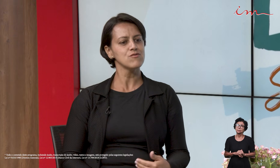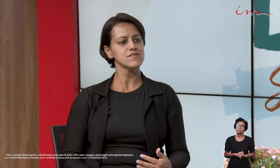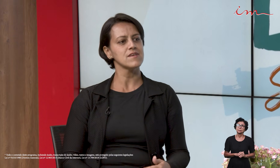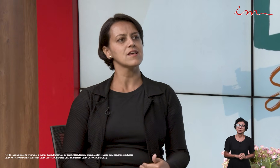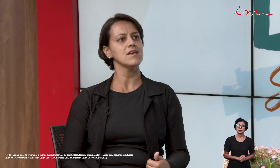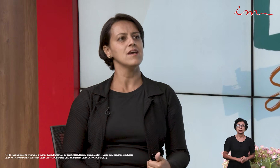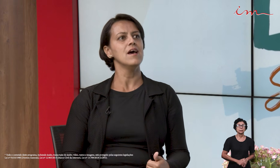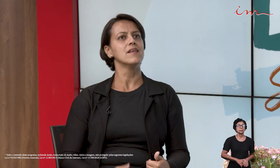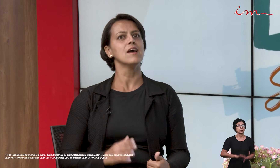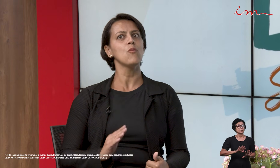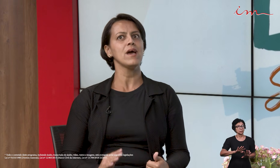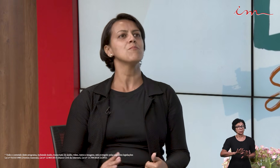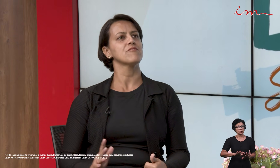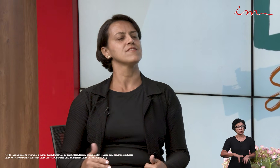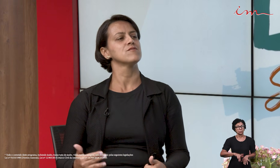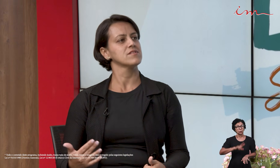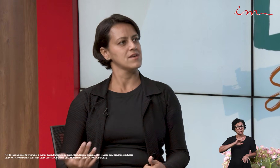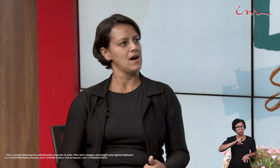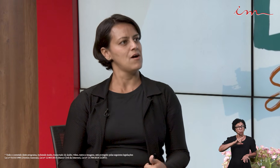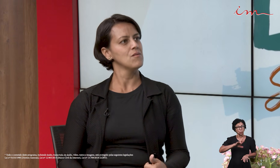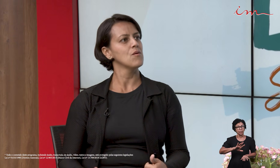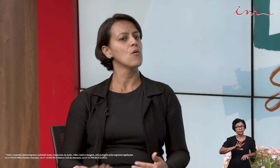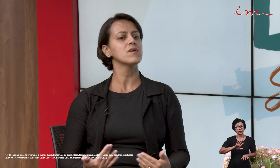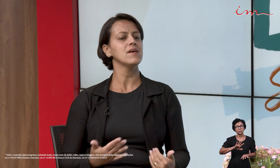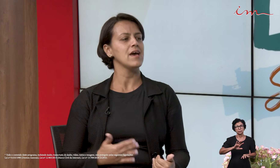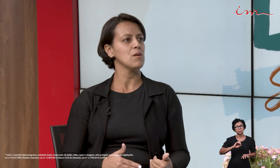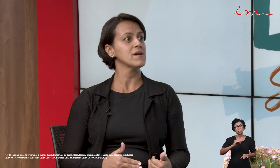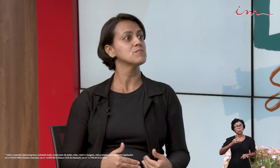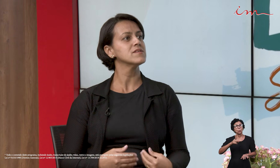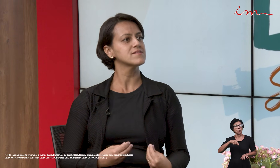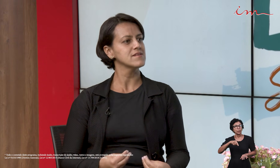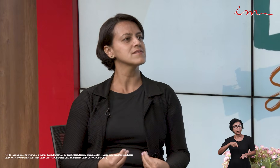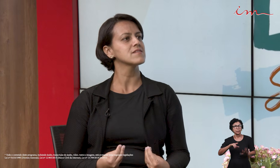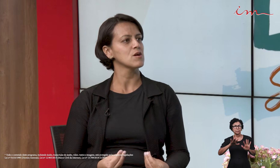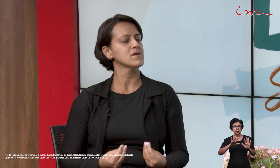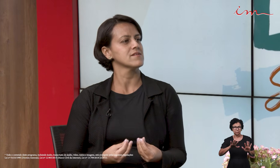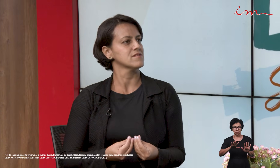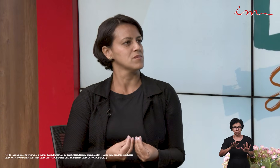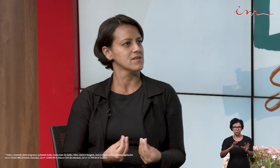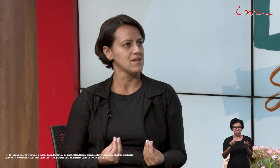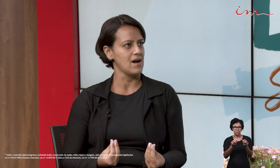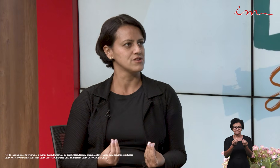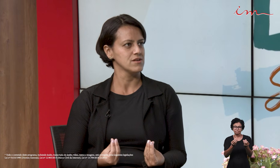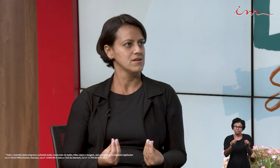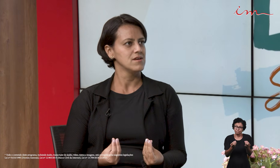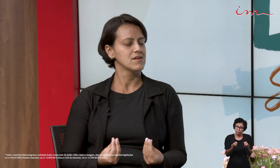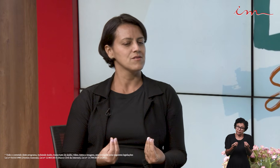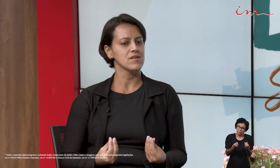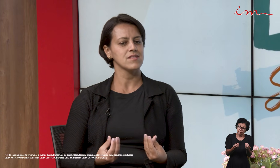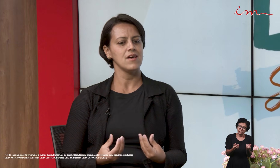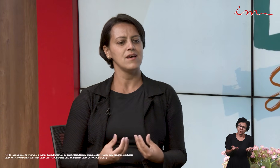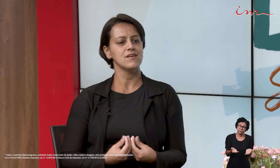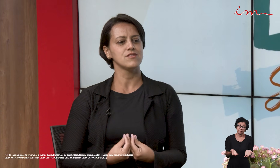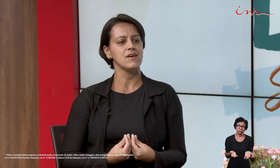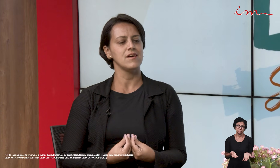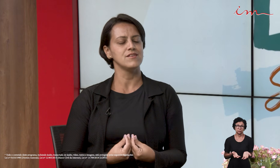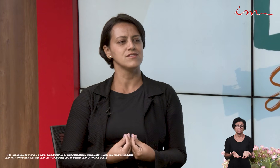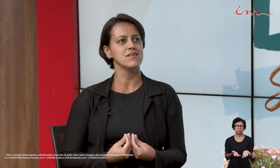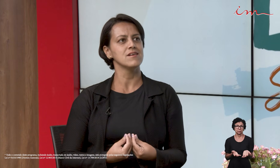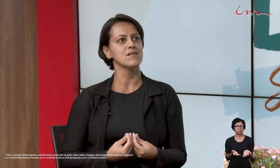Né? Não dizer que não é para fazer o literal, ou que mas precisa ter uma sensibilidade, que eu